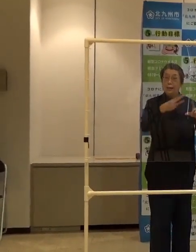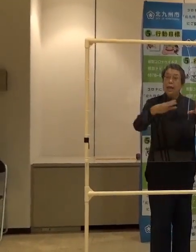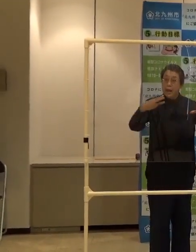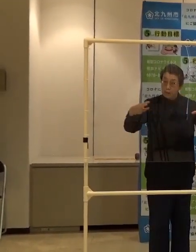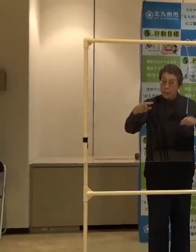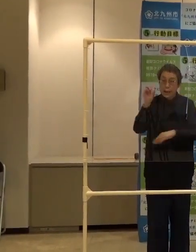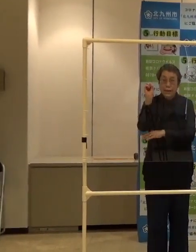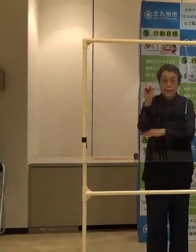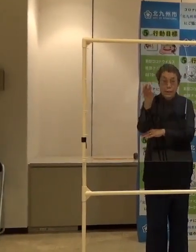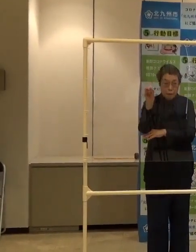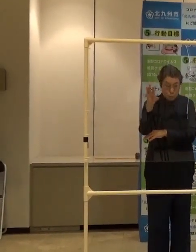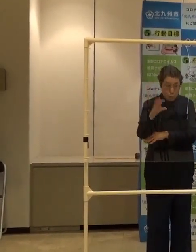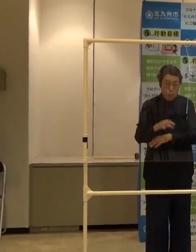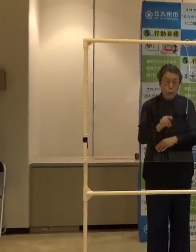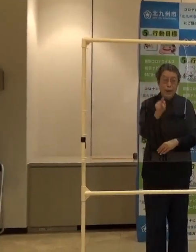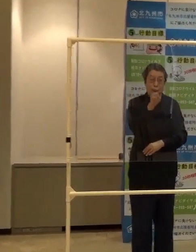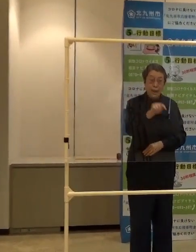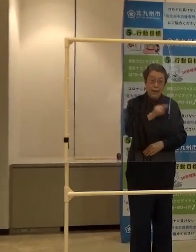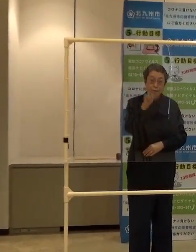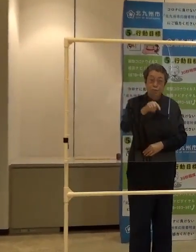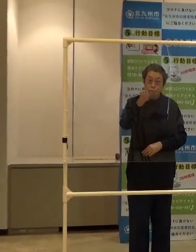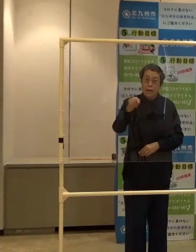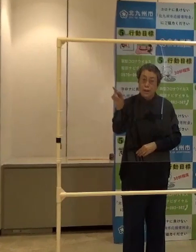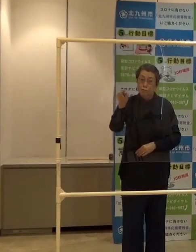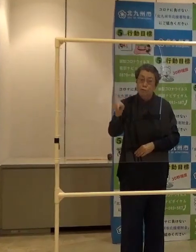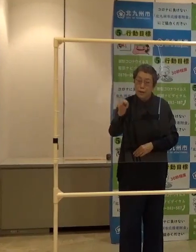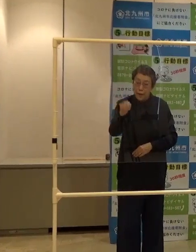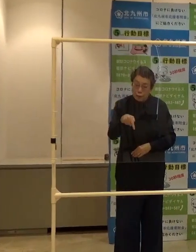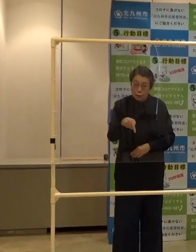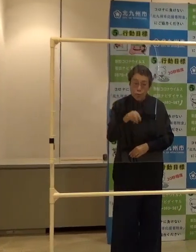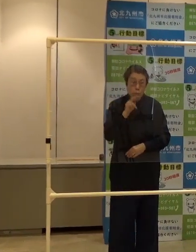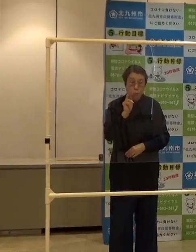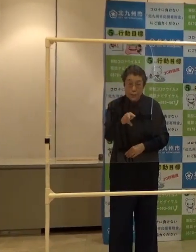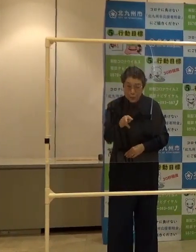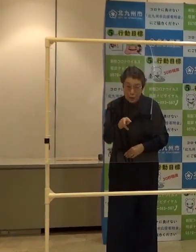新聞、また SNS などで現地の